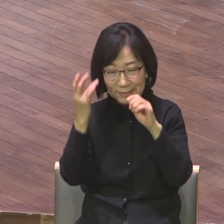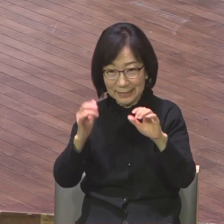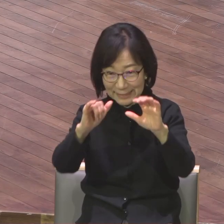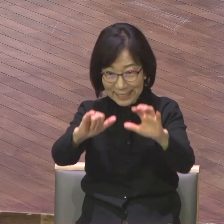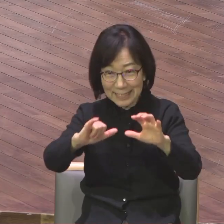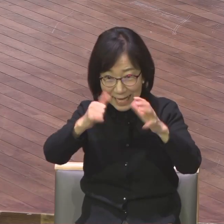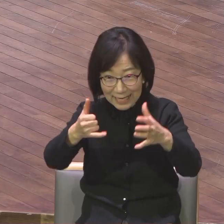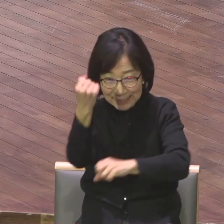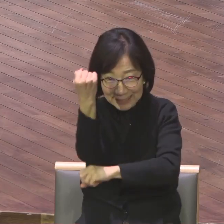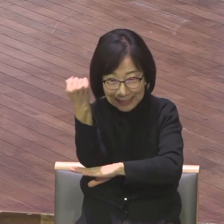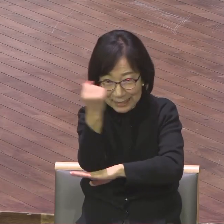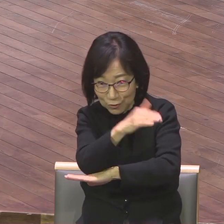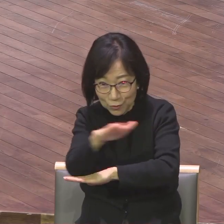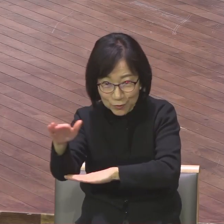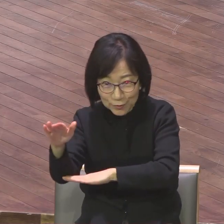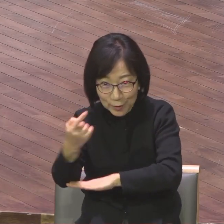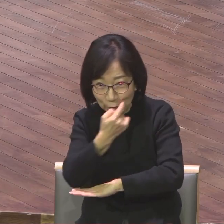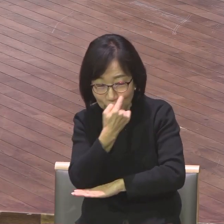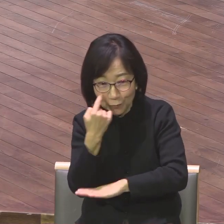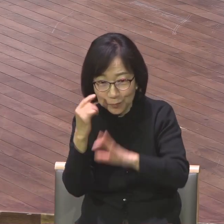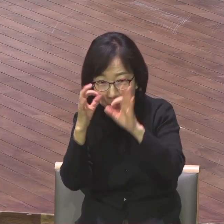보면.